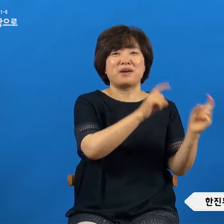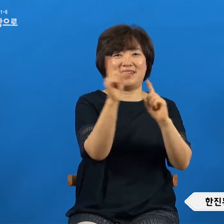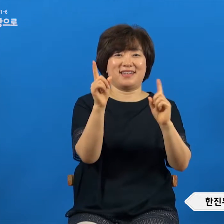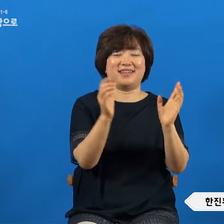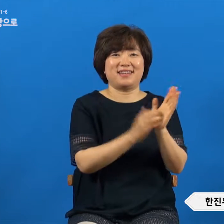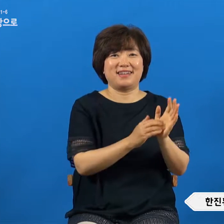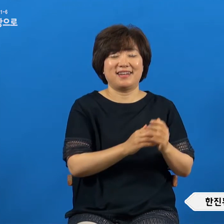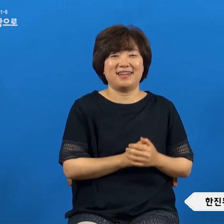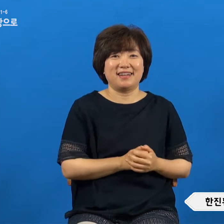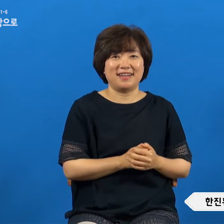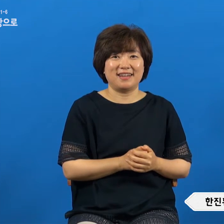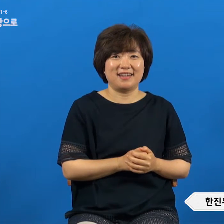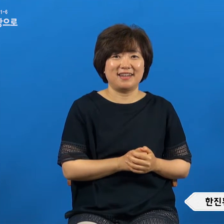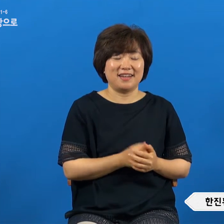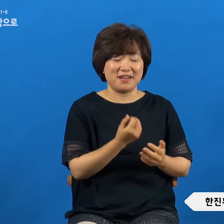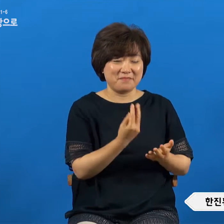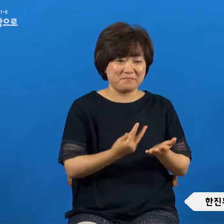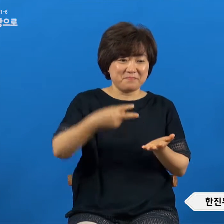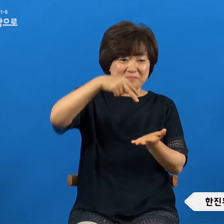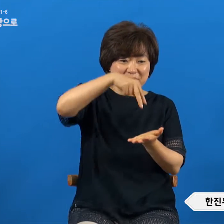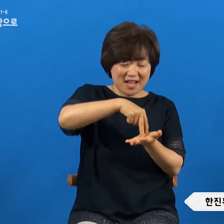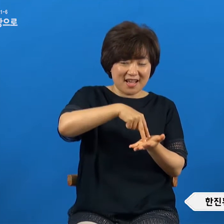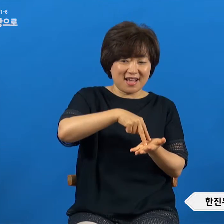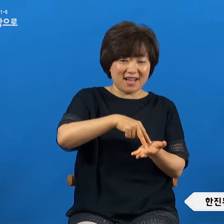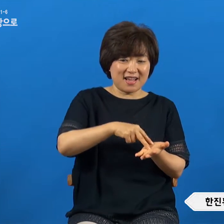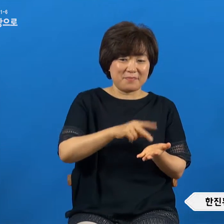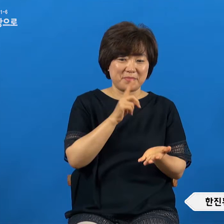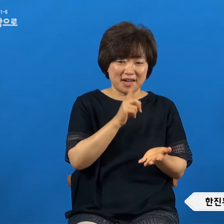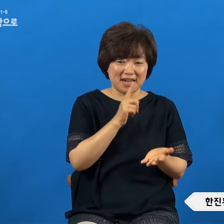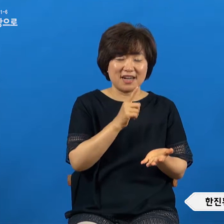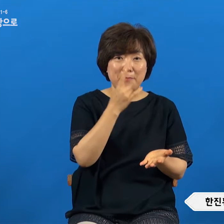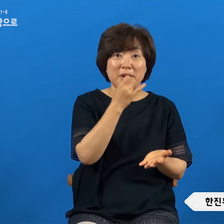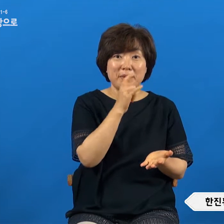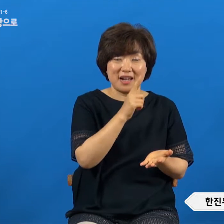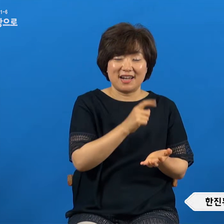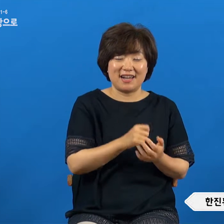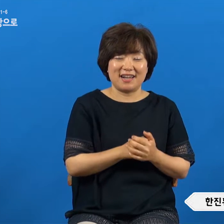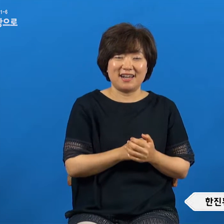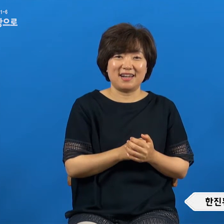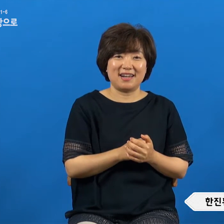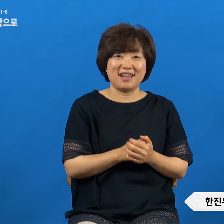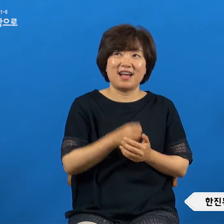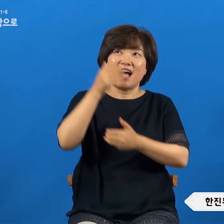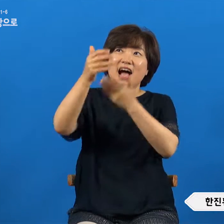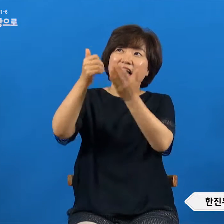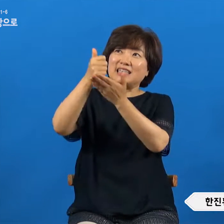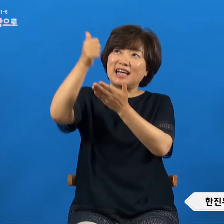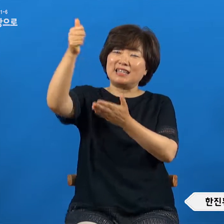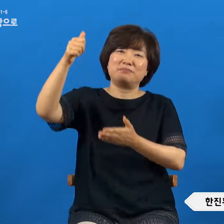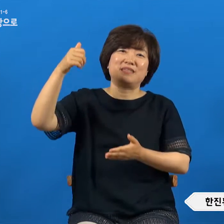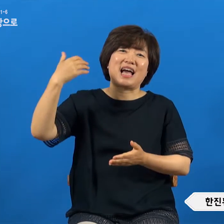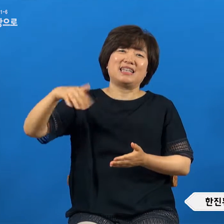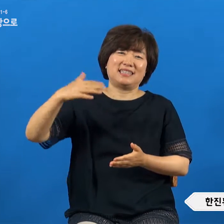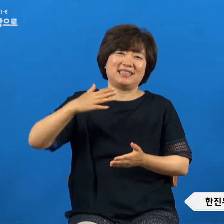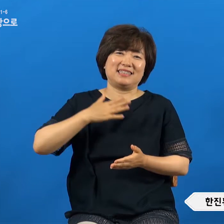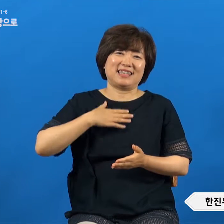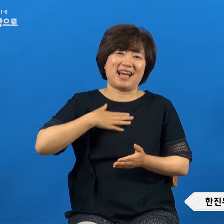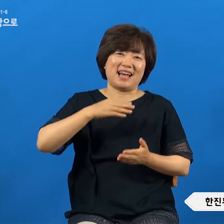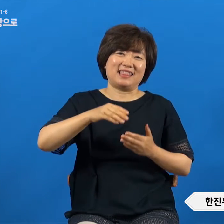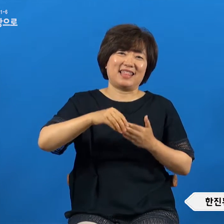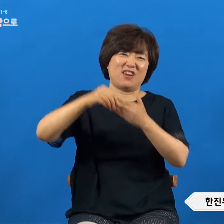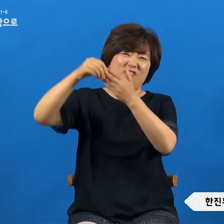일어나셨습니다. 일어나서 하는 말이 이렇게 말씀합니다. 하나님이 아직 나를 데려가시지 않으려나